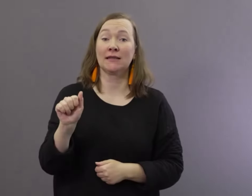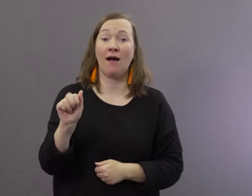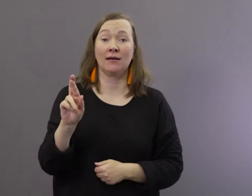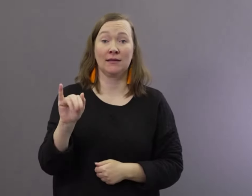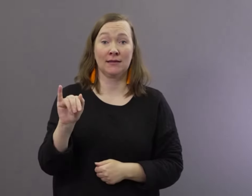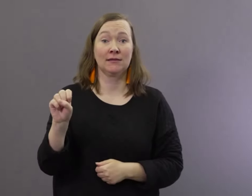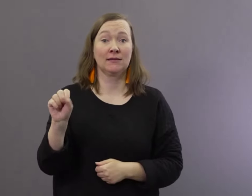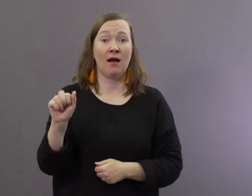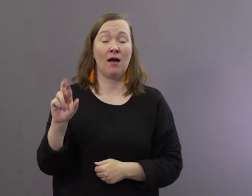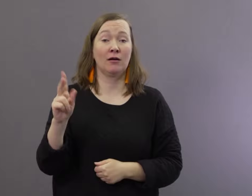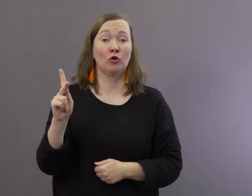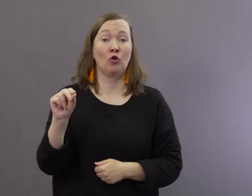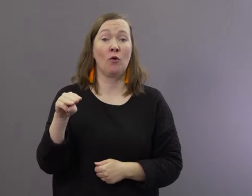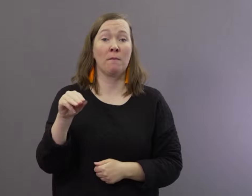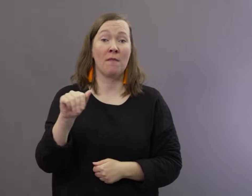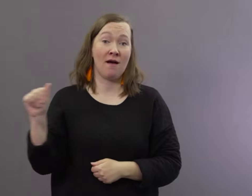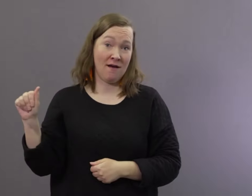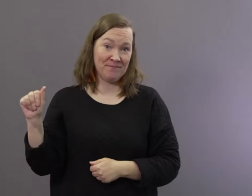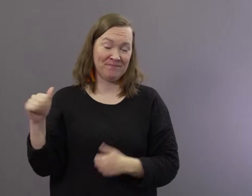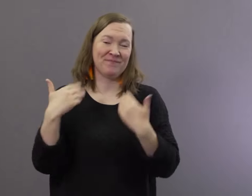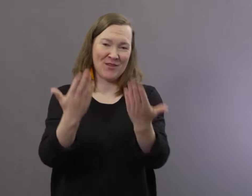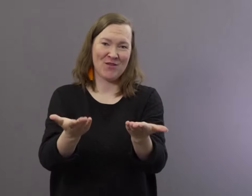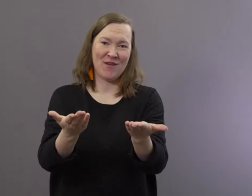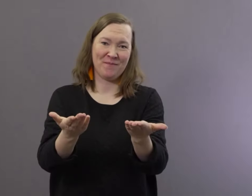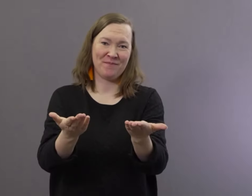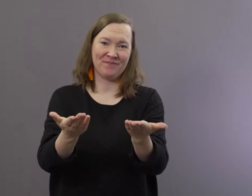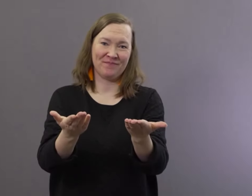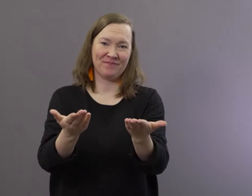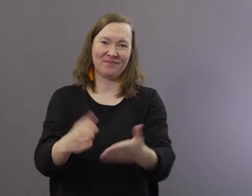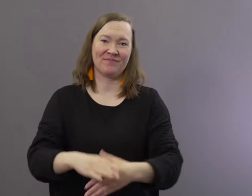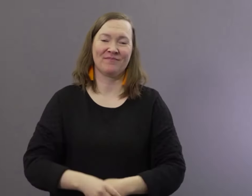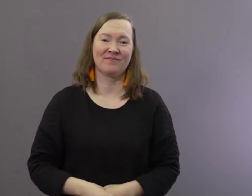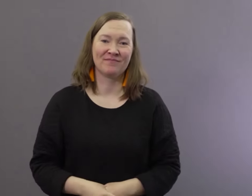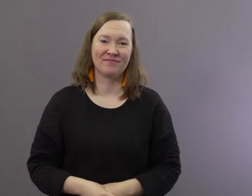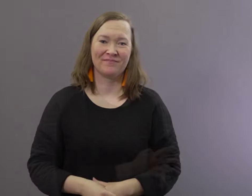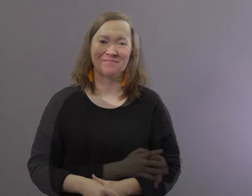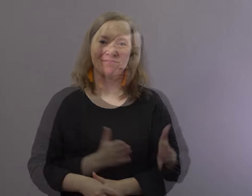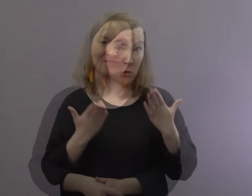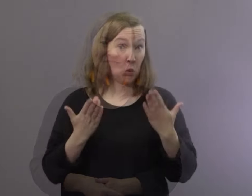verkoston edustaja Sari Sarkomaa. Ole hyvä, Sari.